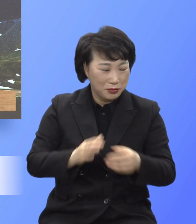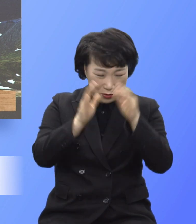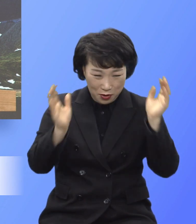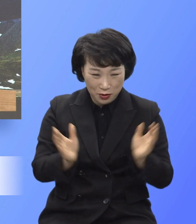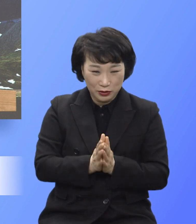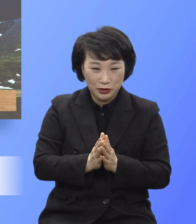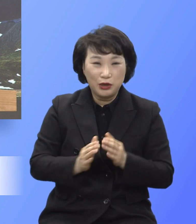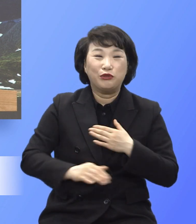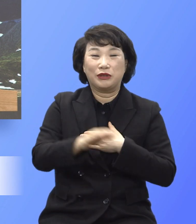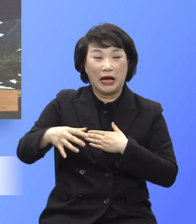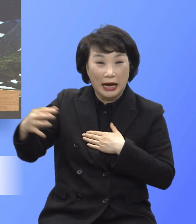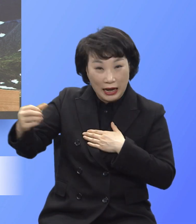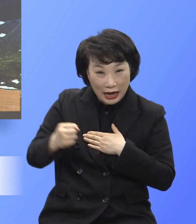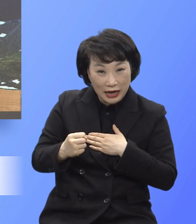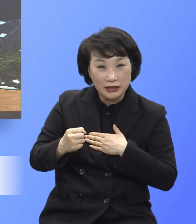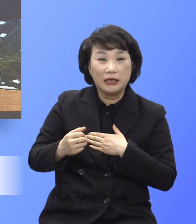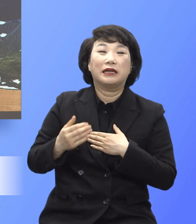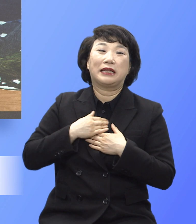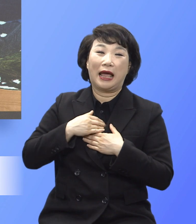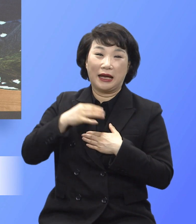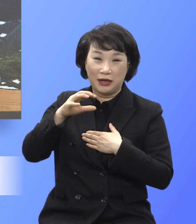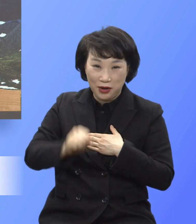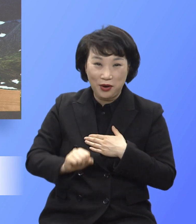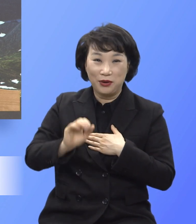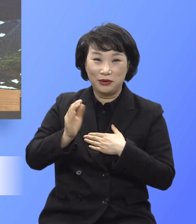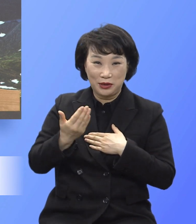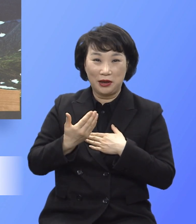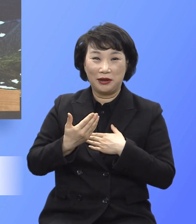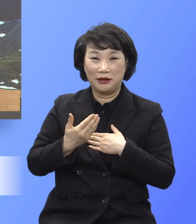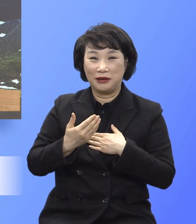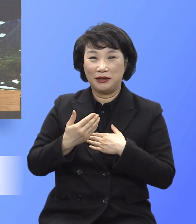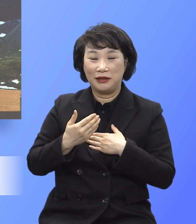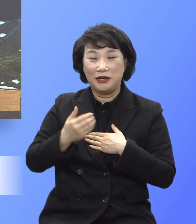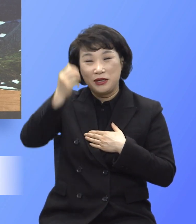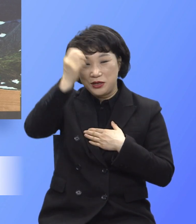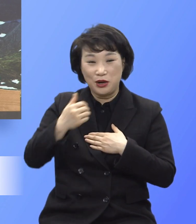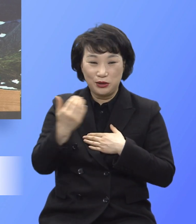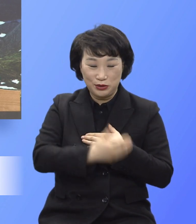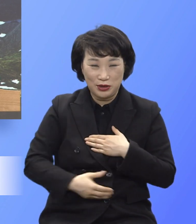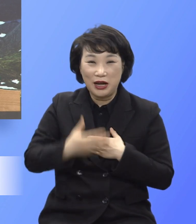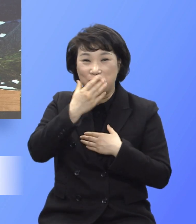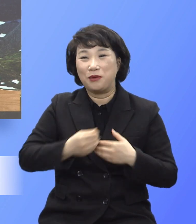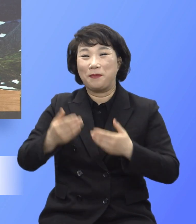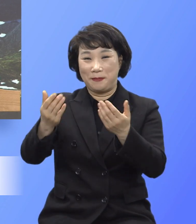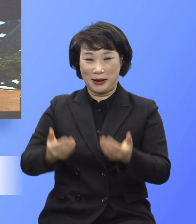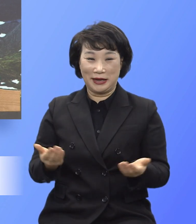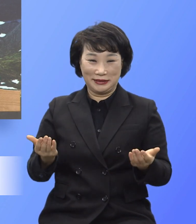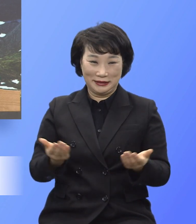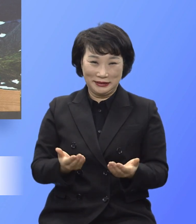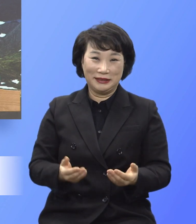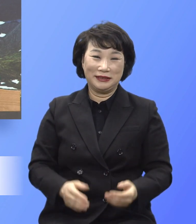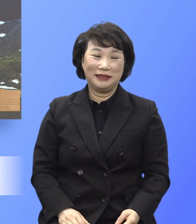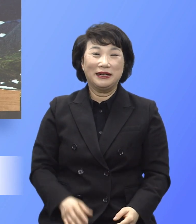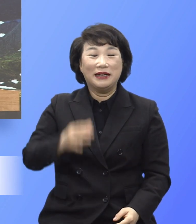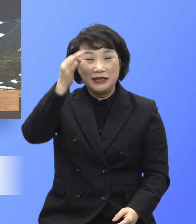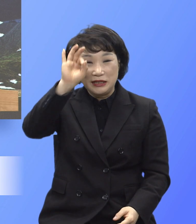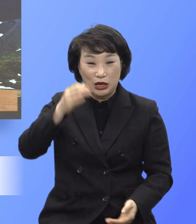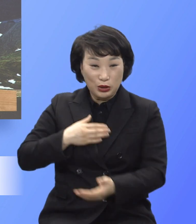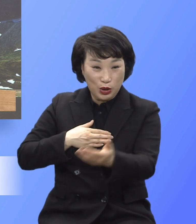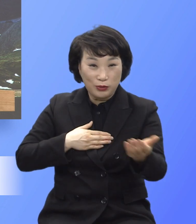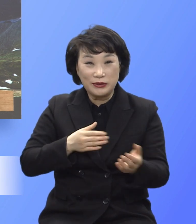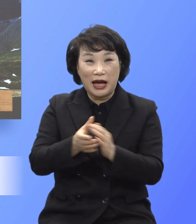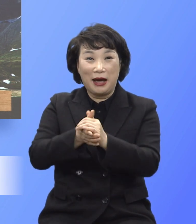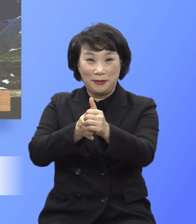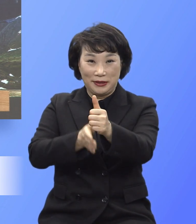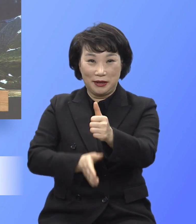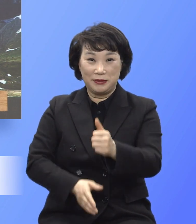누구든지 소유하면 내 것이 되는 영육간의 축복입니다. 인정하시면 아멘